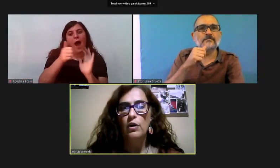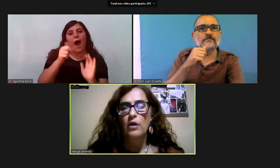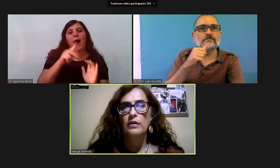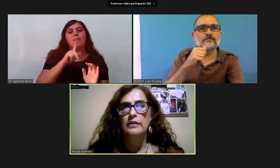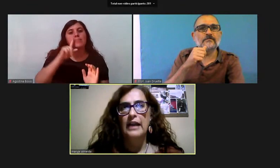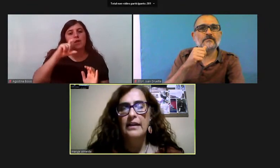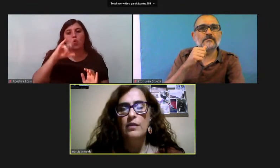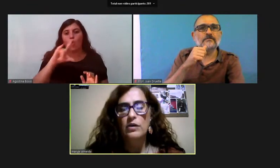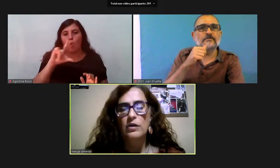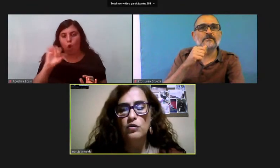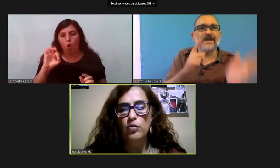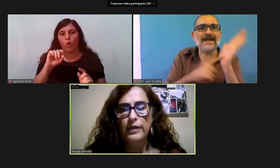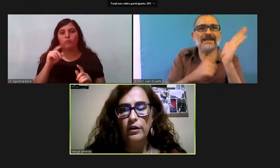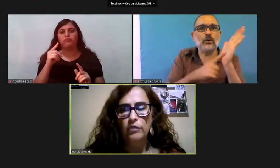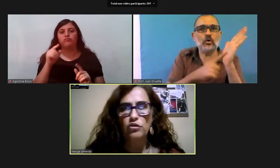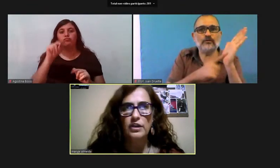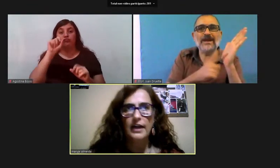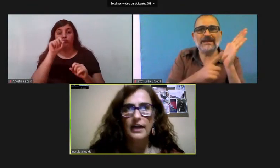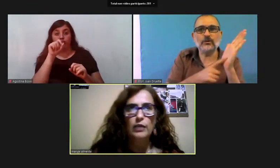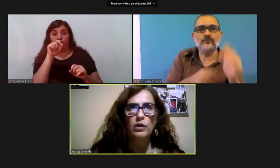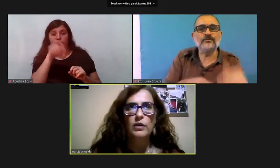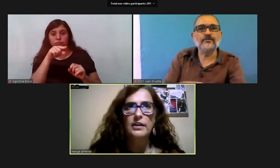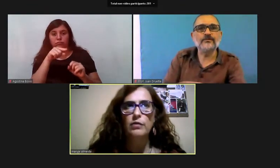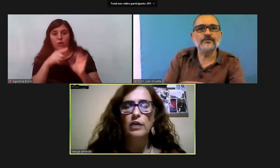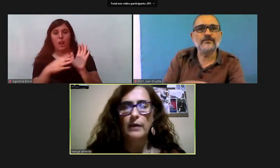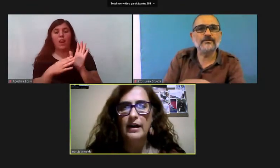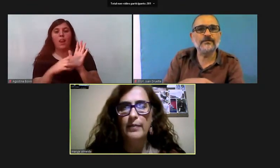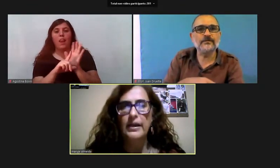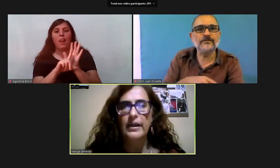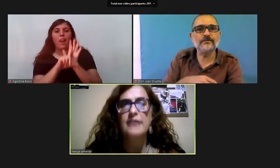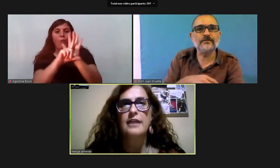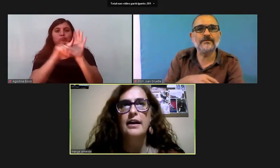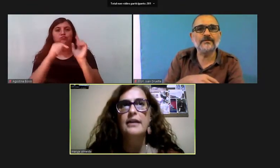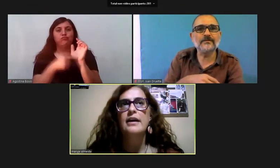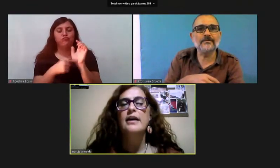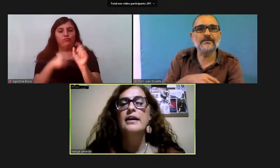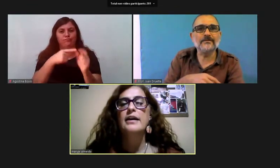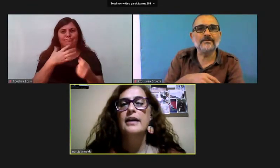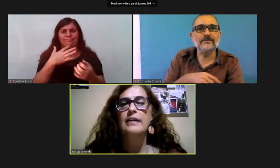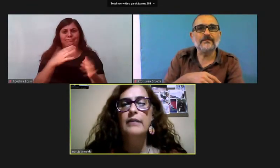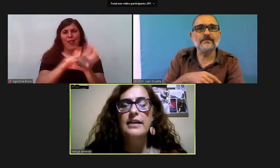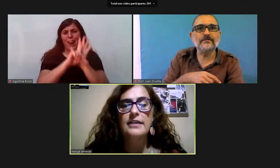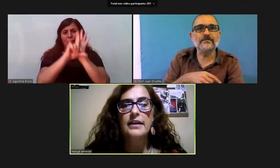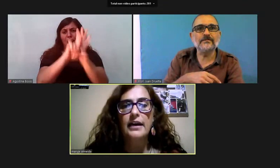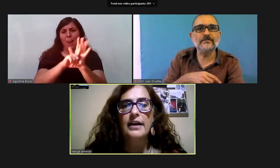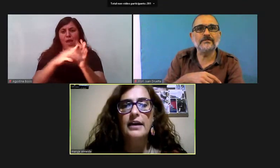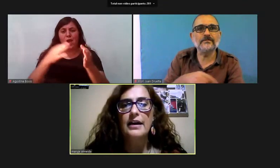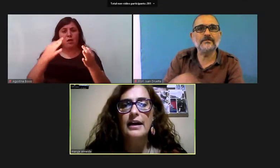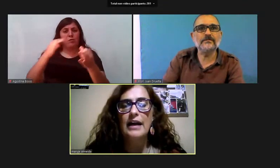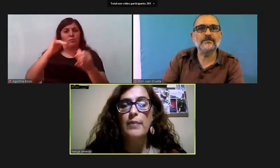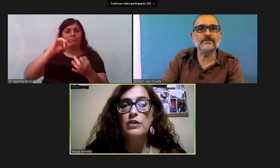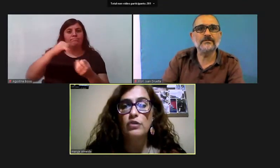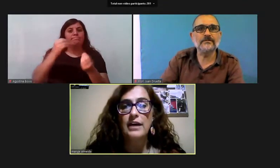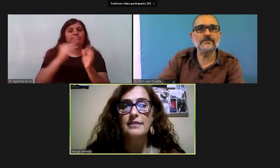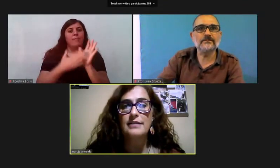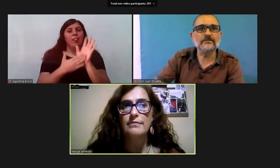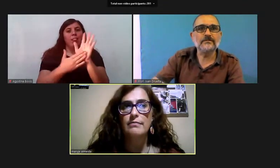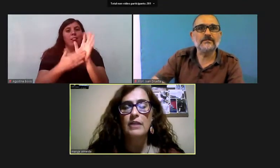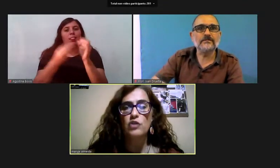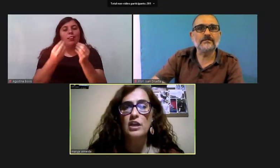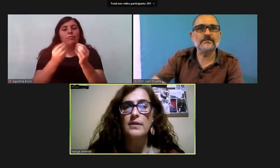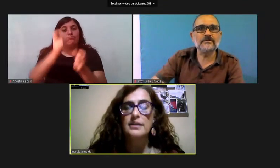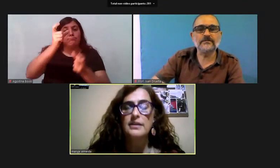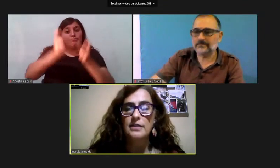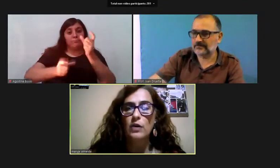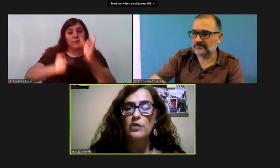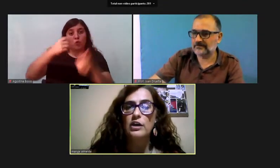artículo de la Ley de Educación Superior, yo diría el único artículo que vale la pena de esa ley, que establece que las personas